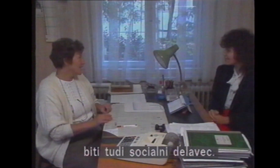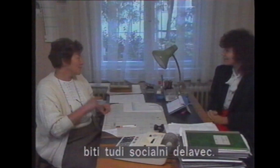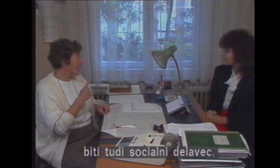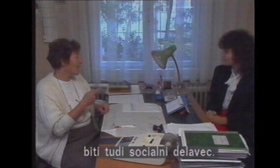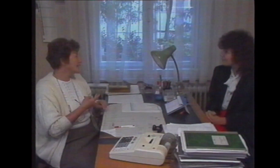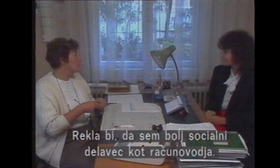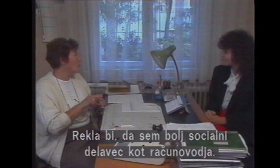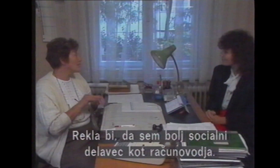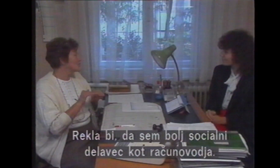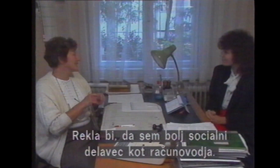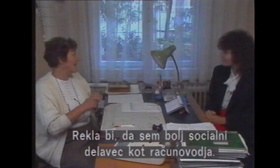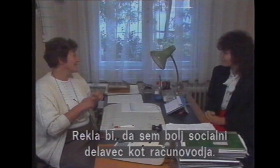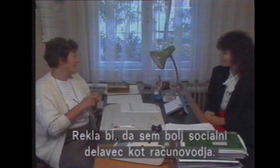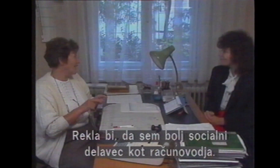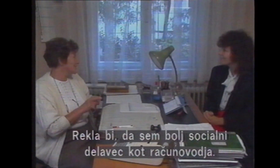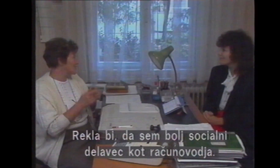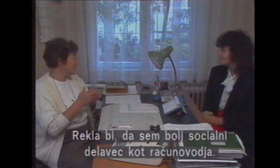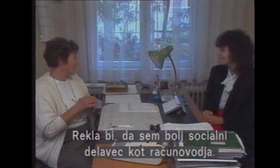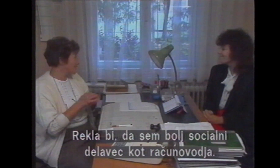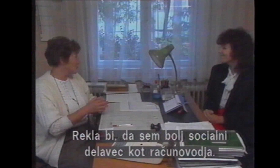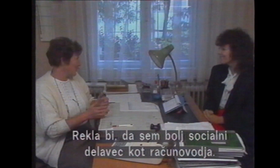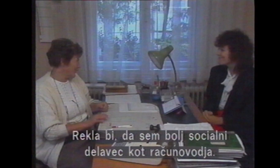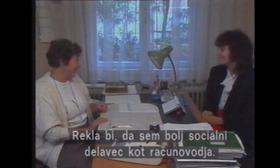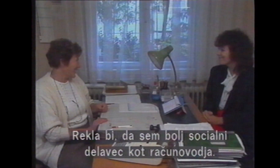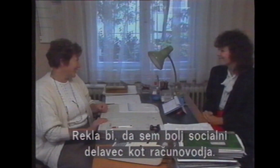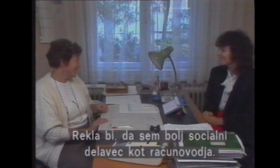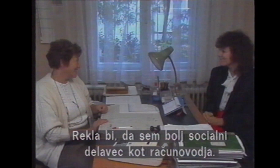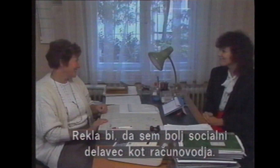Bi rekla, da sem bolj socialni delavec kot računovodja.